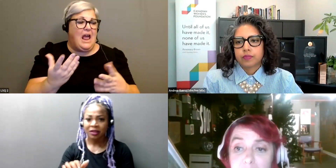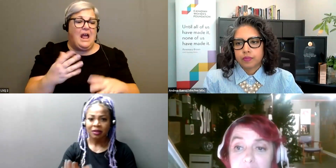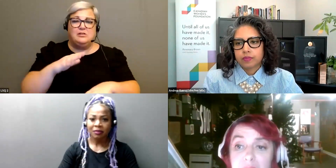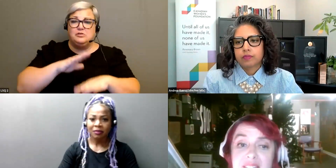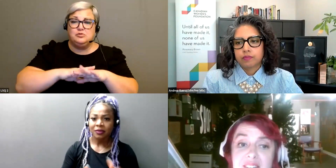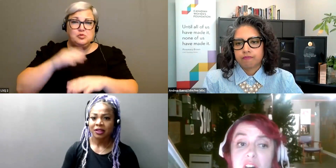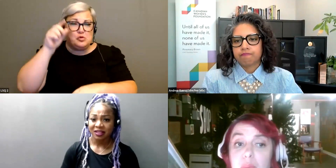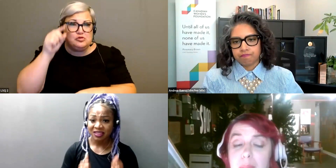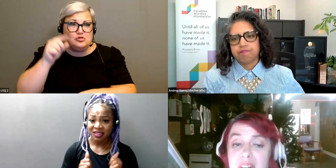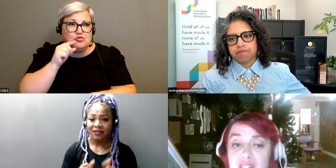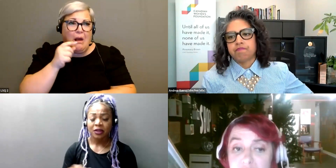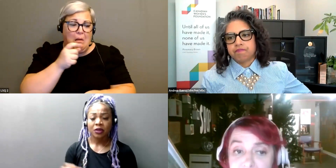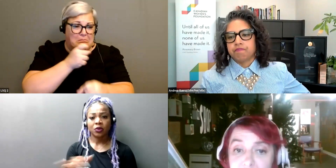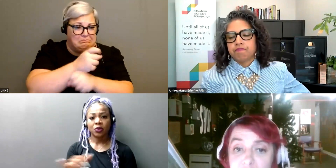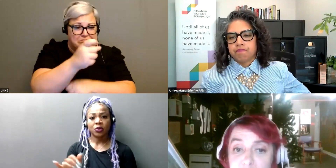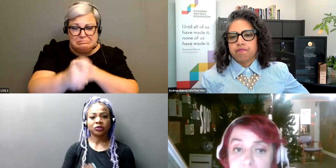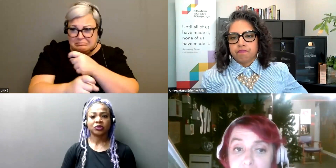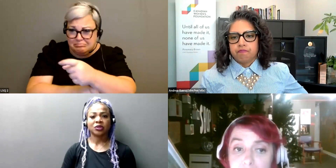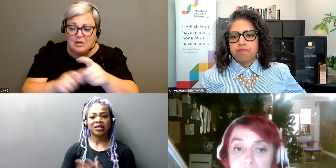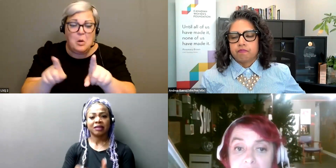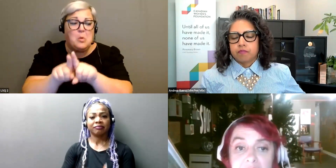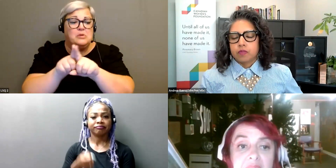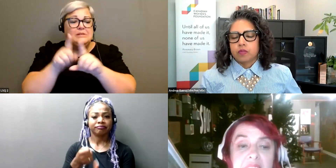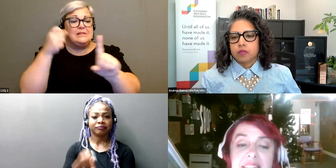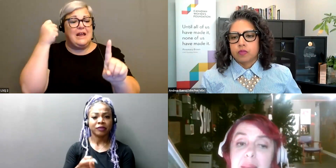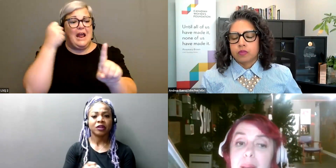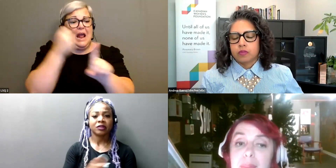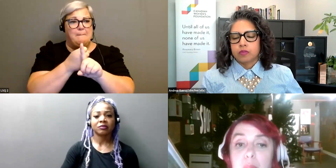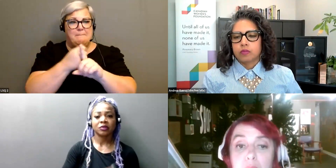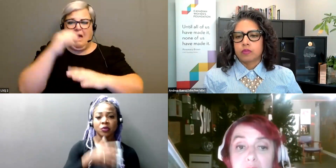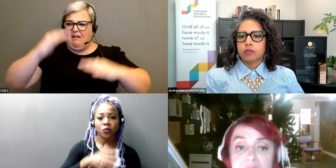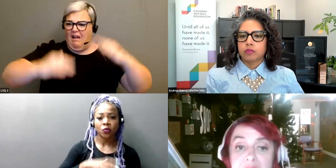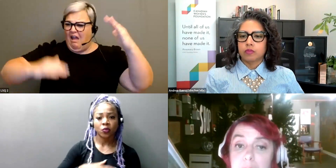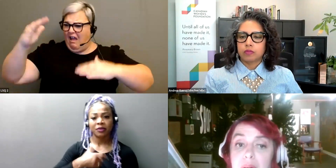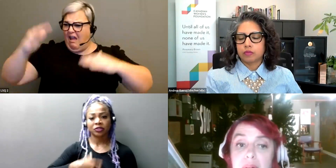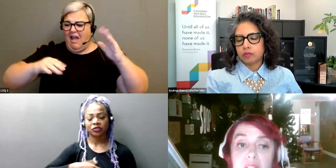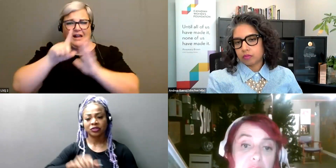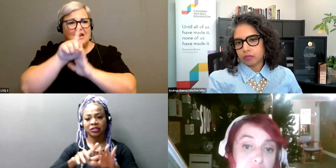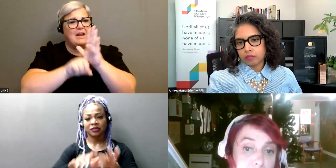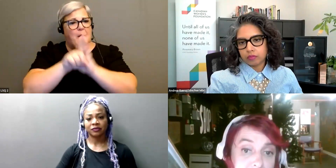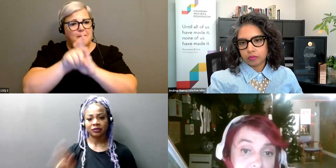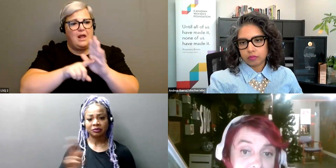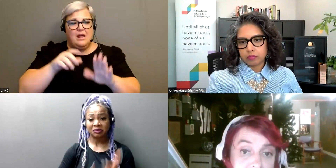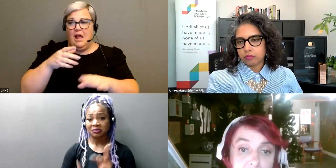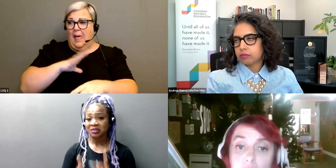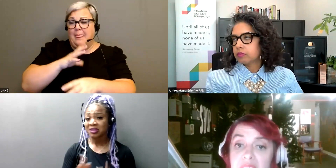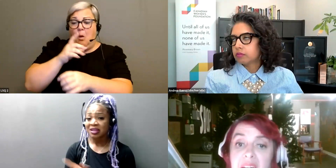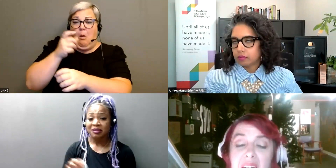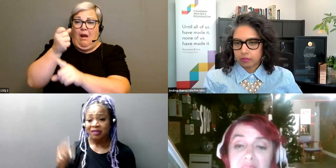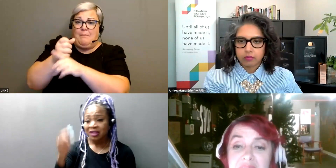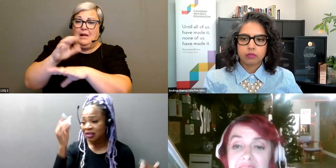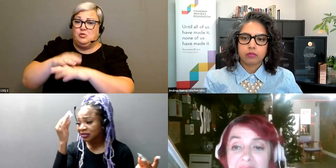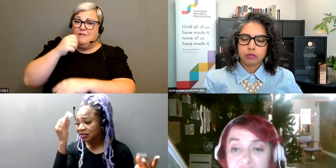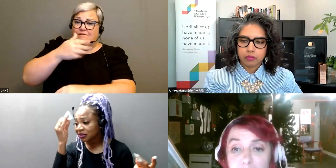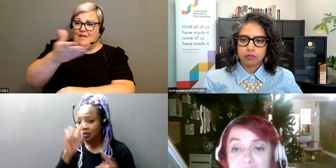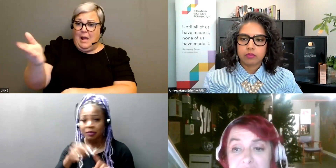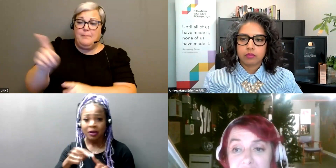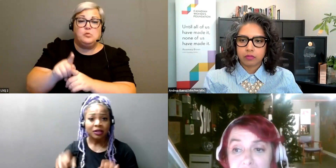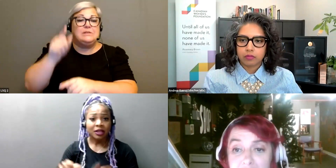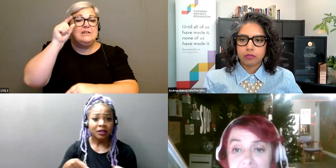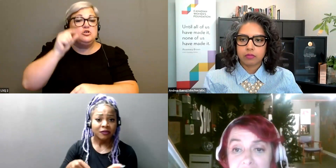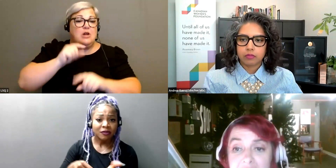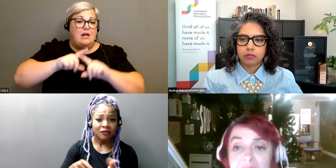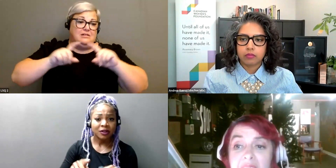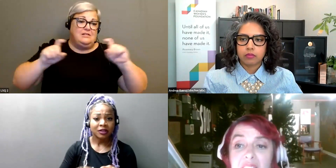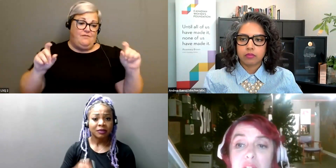le genre, et également sur l'impact disproportionné de la crise climatique sur les femmes et les personnes de genre